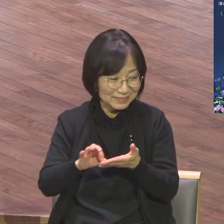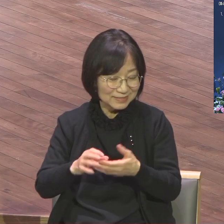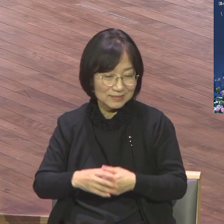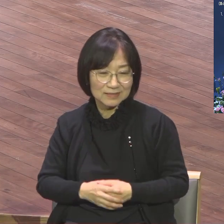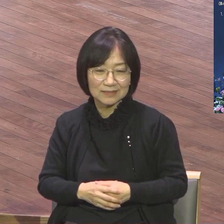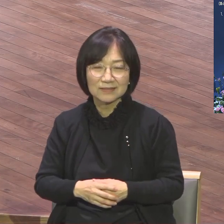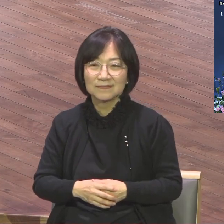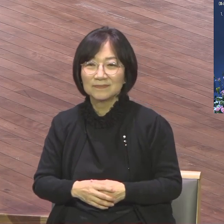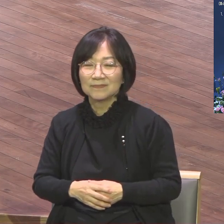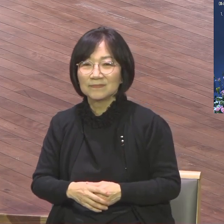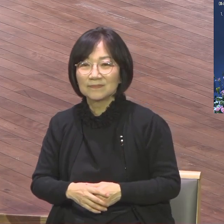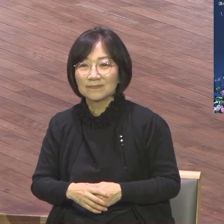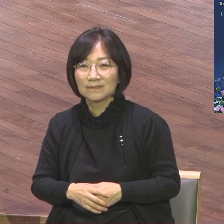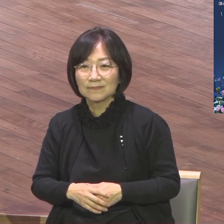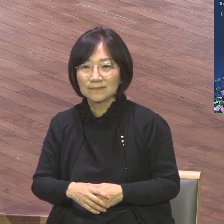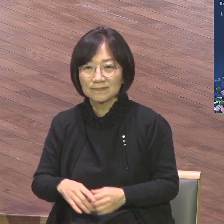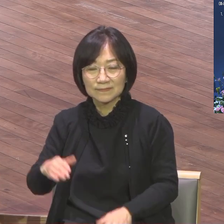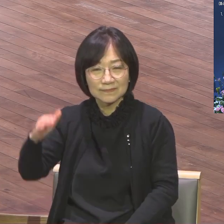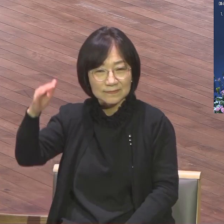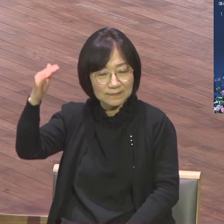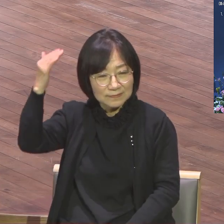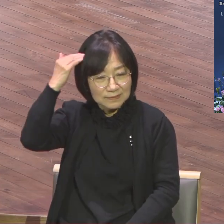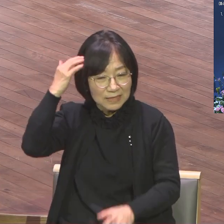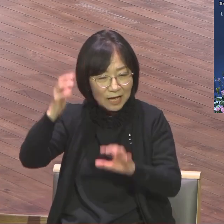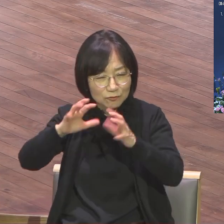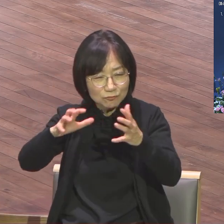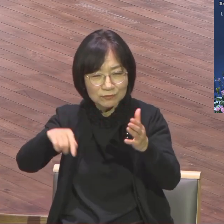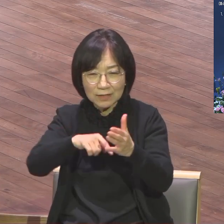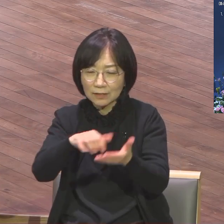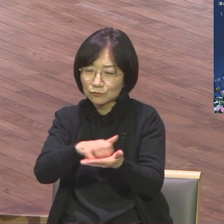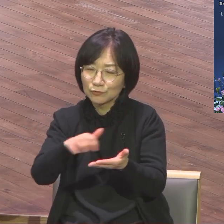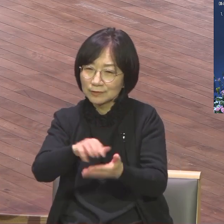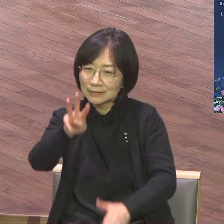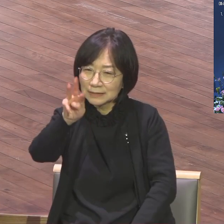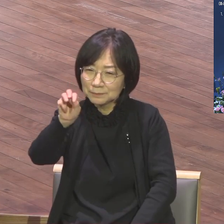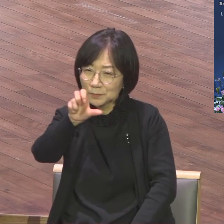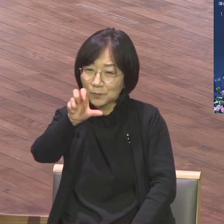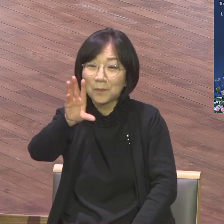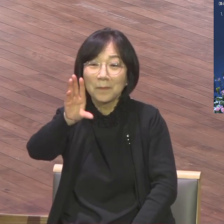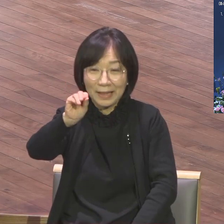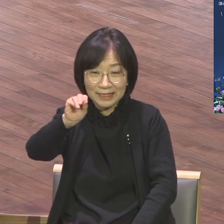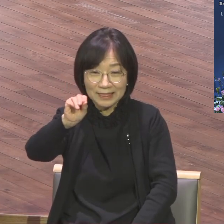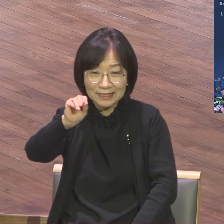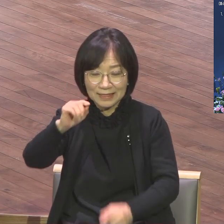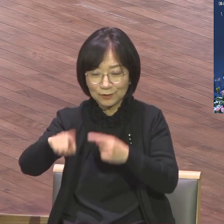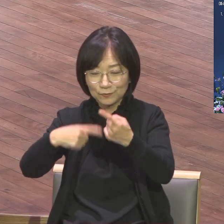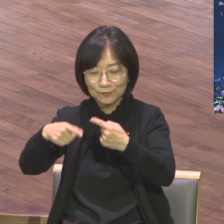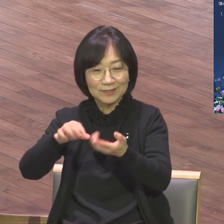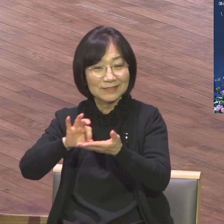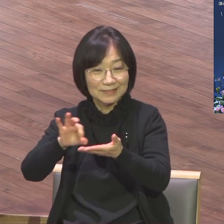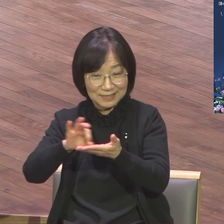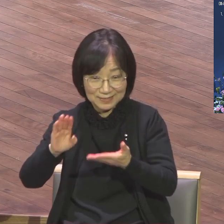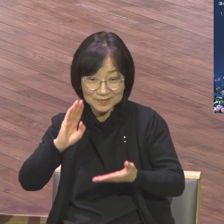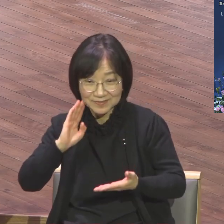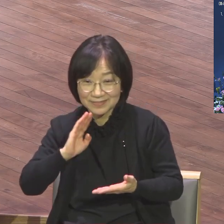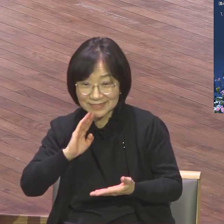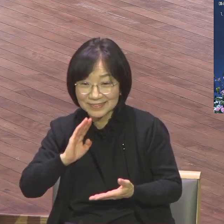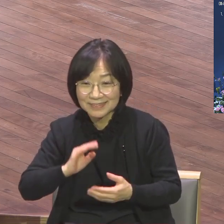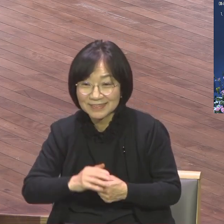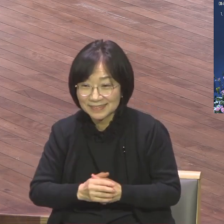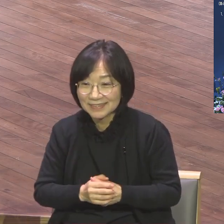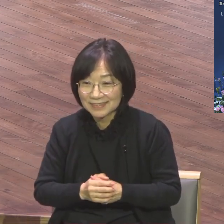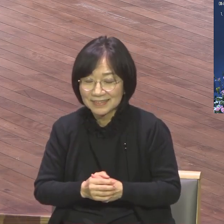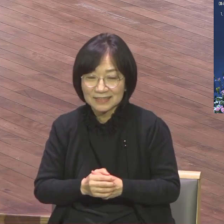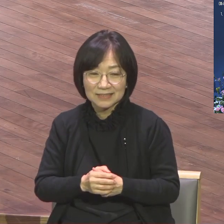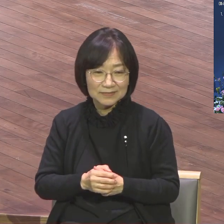언어예요. 자, 국내에서는 35만 명 정도가 수화를 모국어로 사용을 합니다. 자,